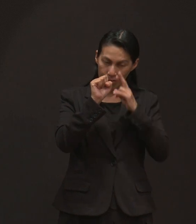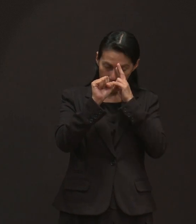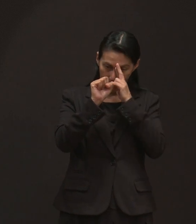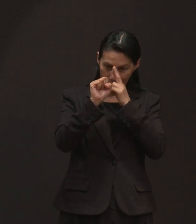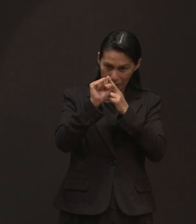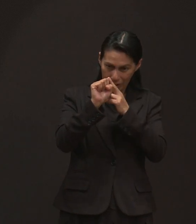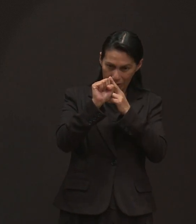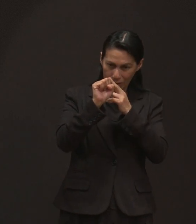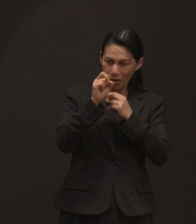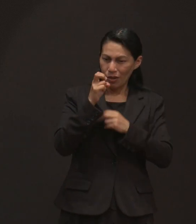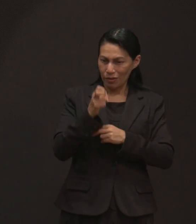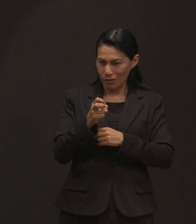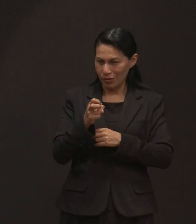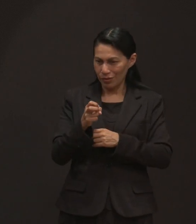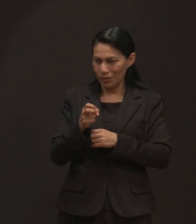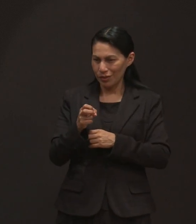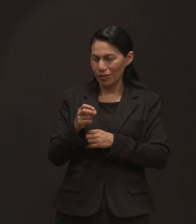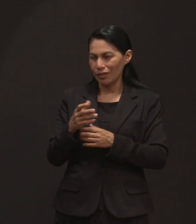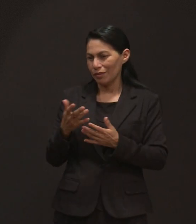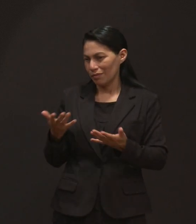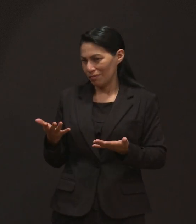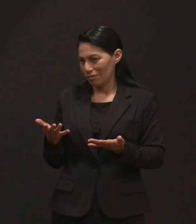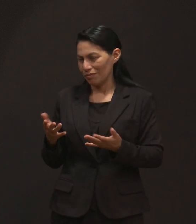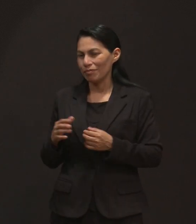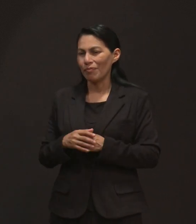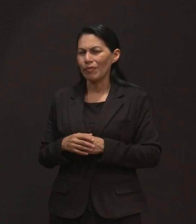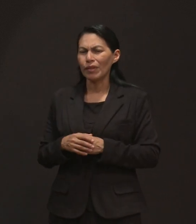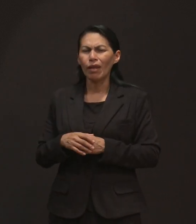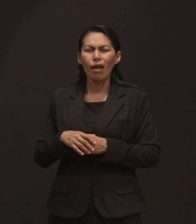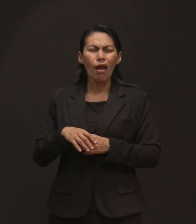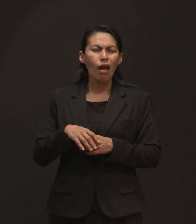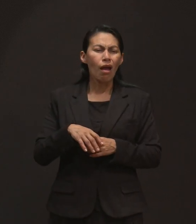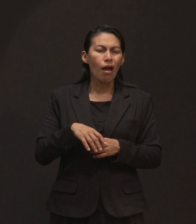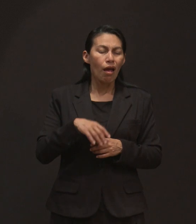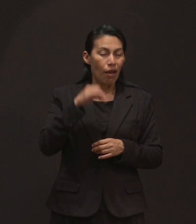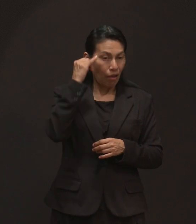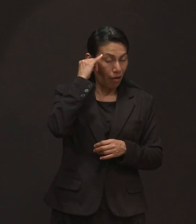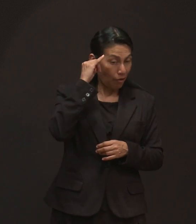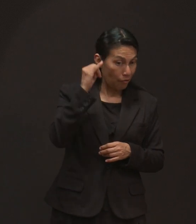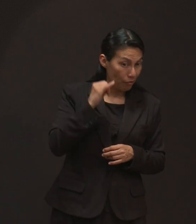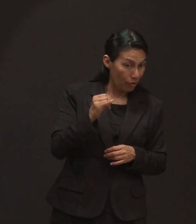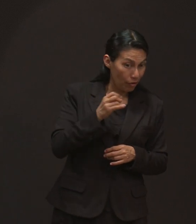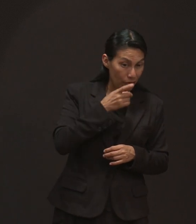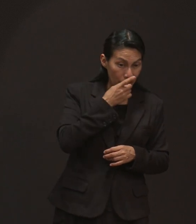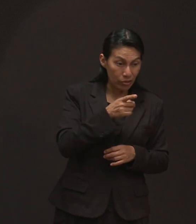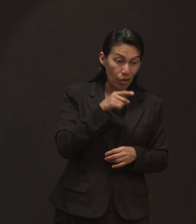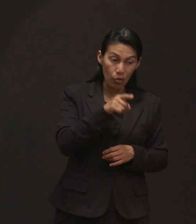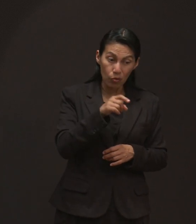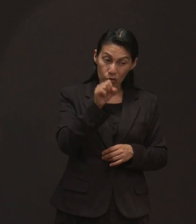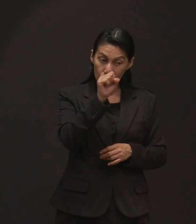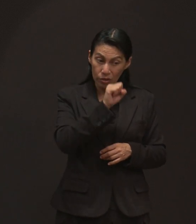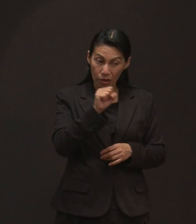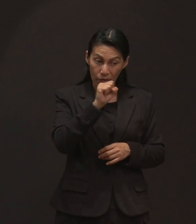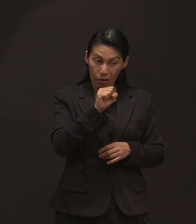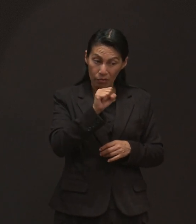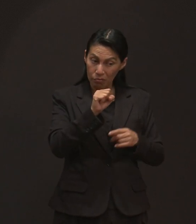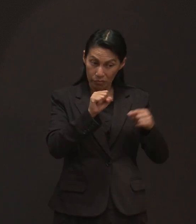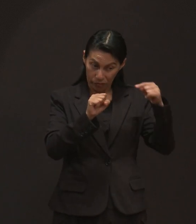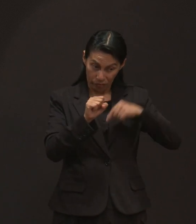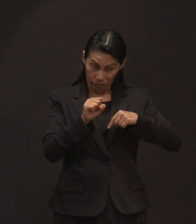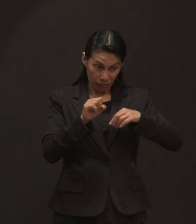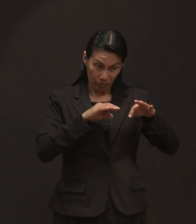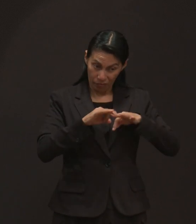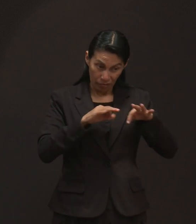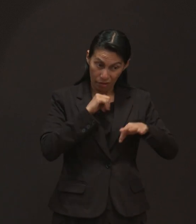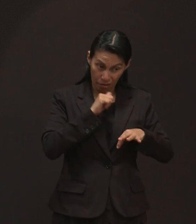sea, uh-huh, el patrón dijo, tú tienes que venir a trabajar los sábados. Y por cumplir los mandatos de Dios,